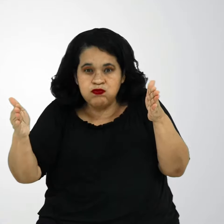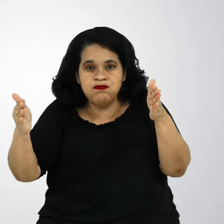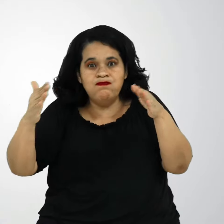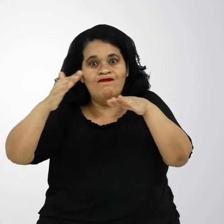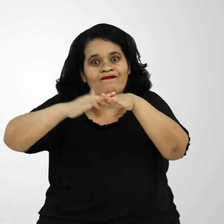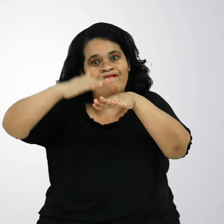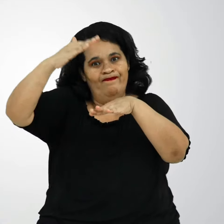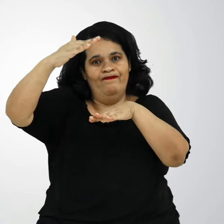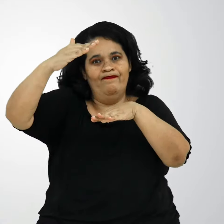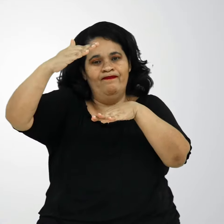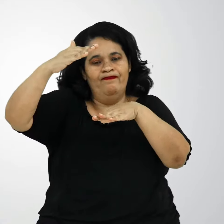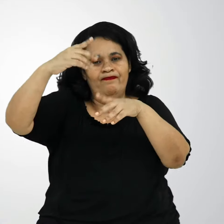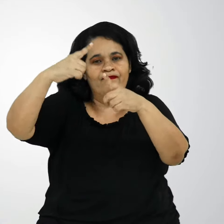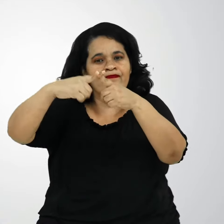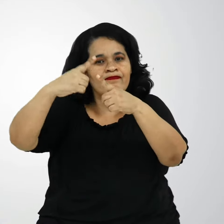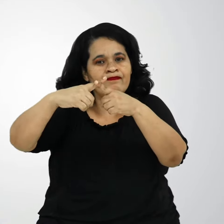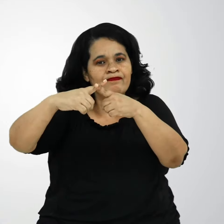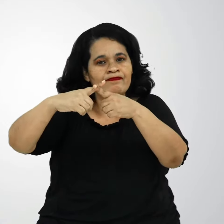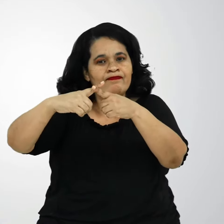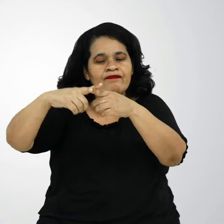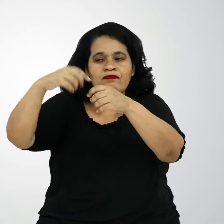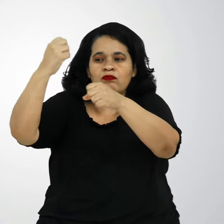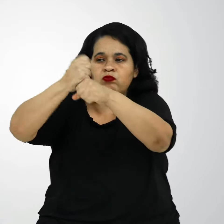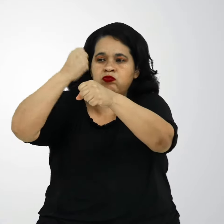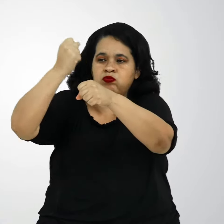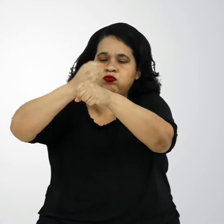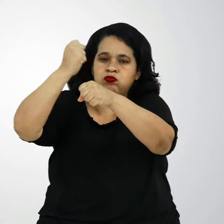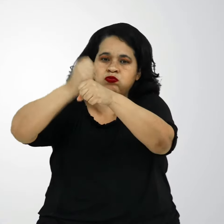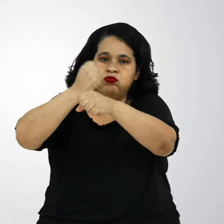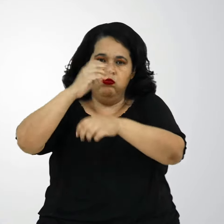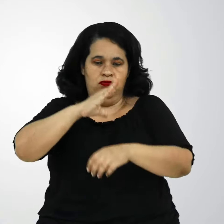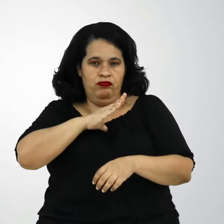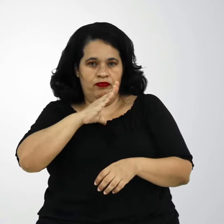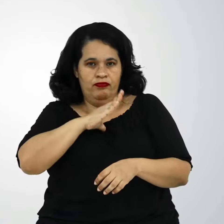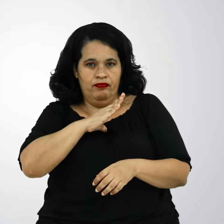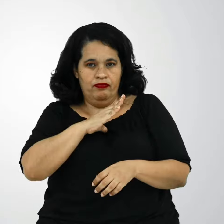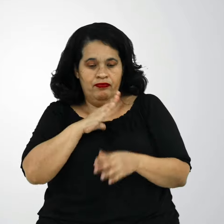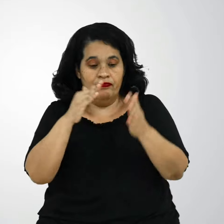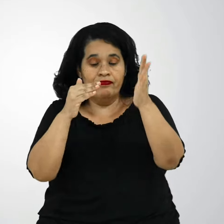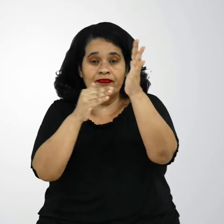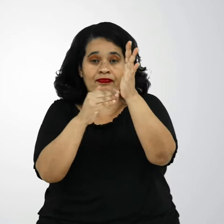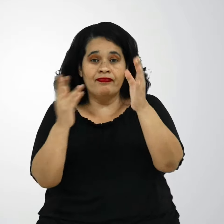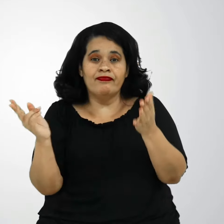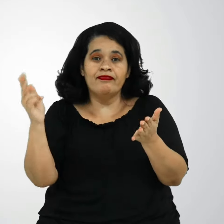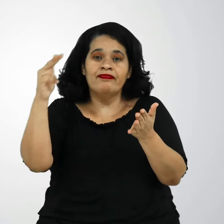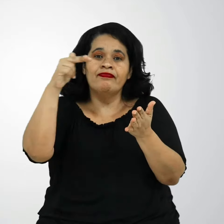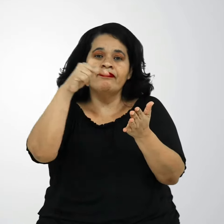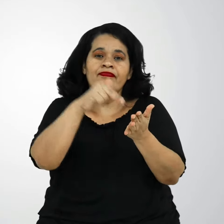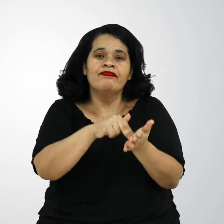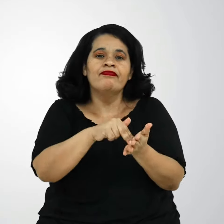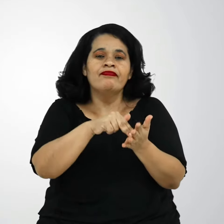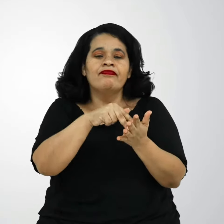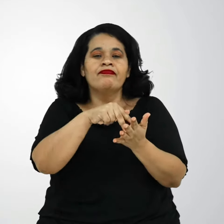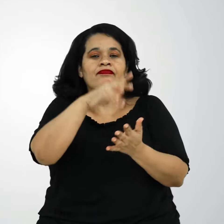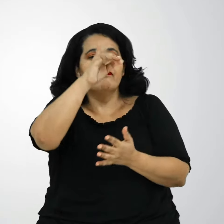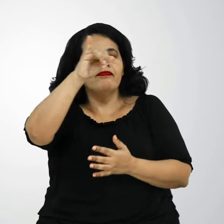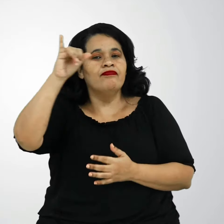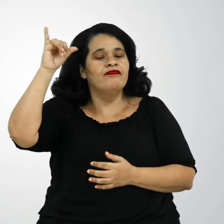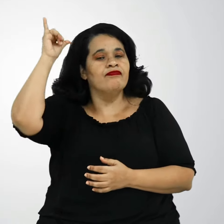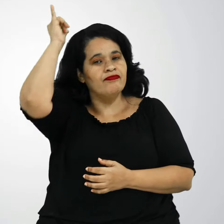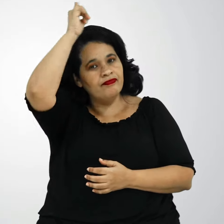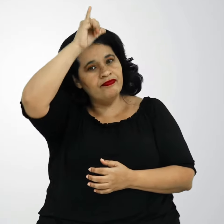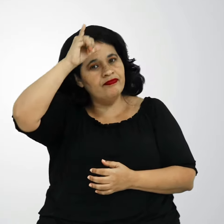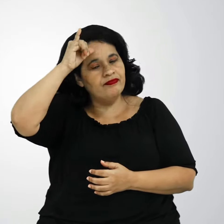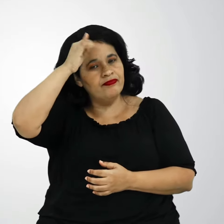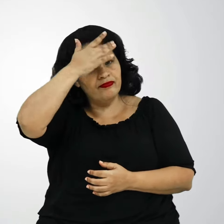desde a reconstrução da cidade até a chegada do ungido, né? Diz o texto no versículo 25.